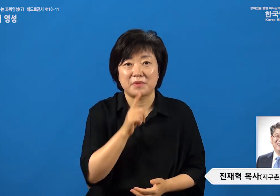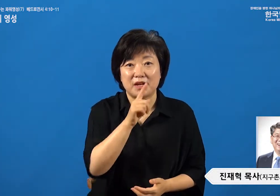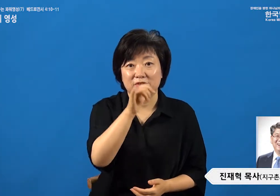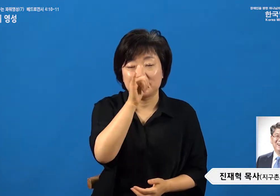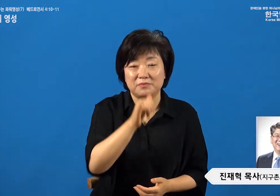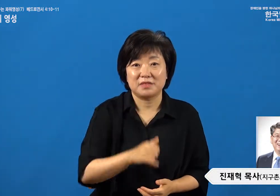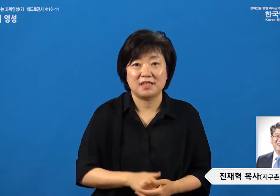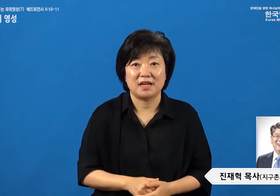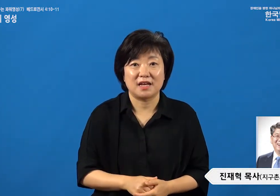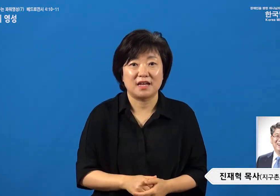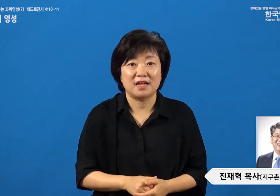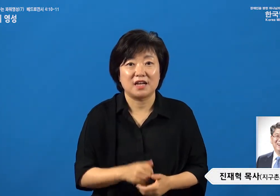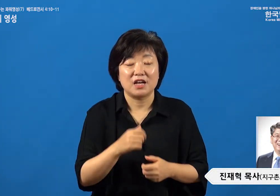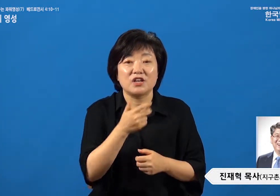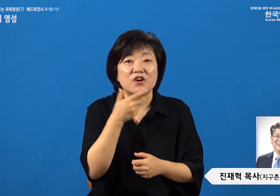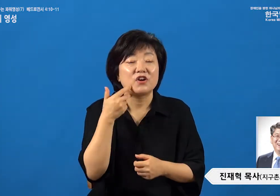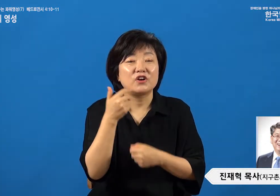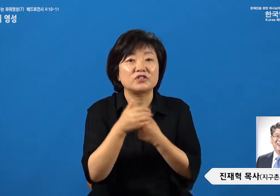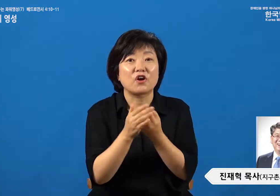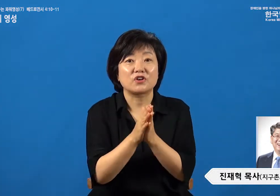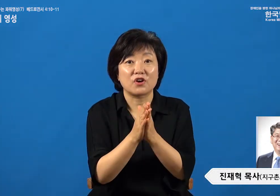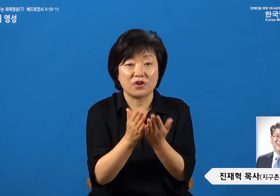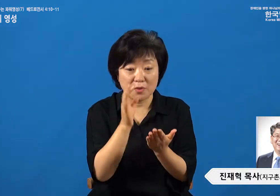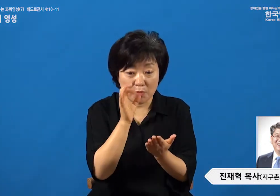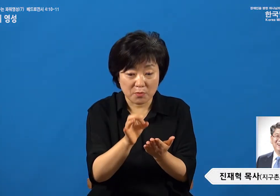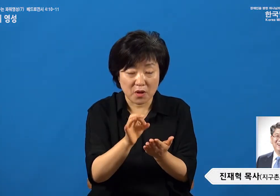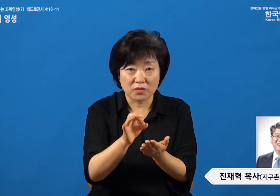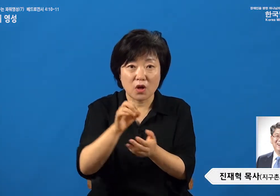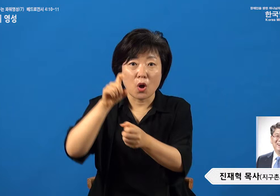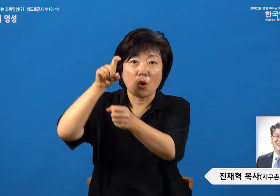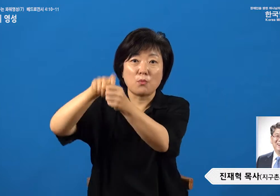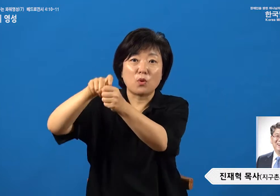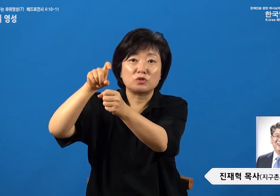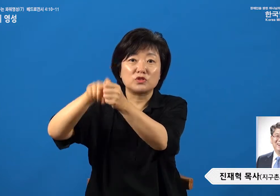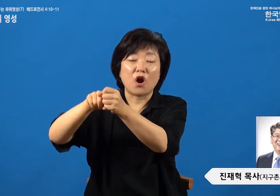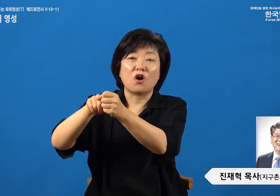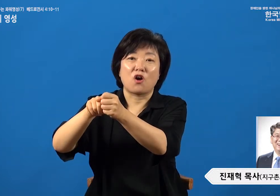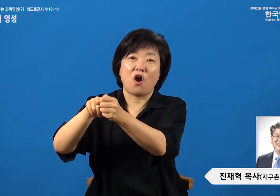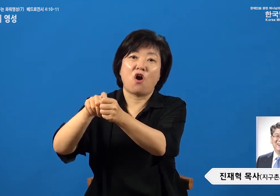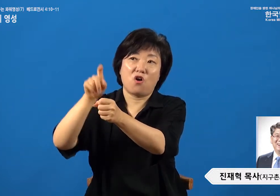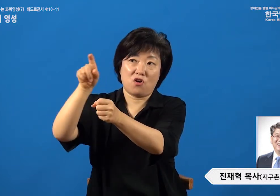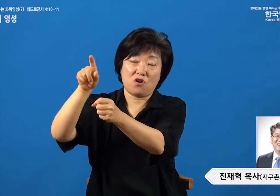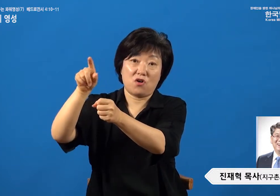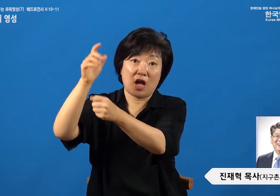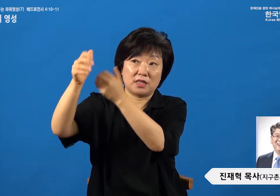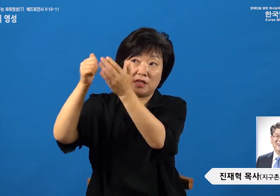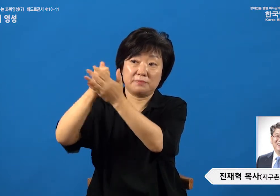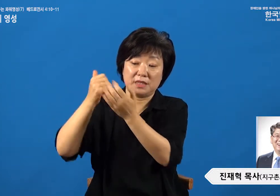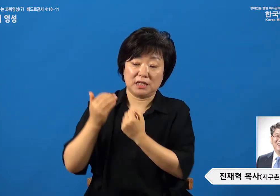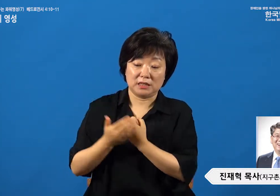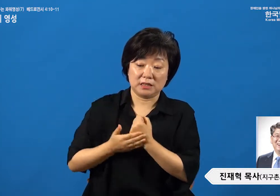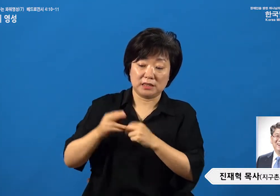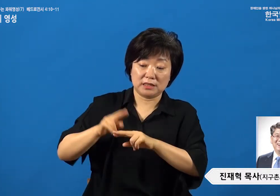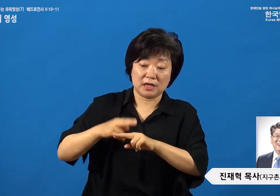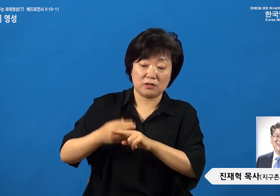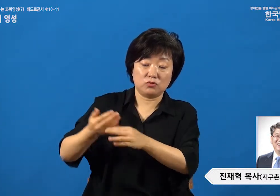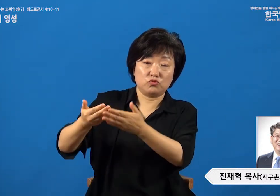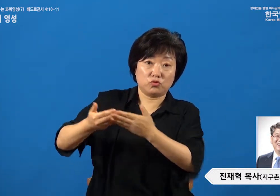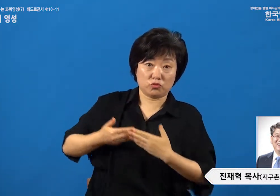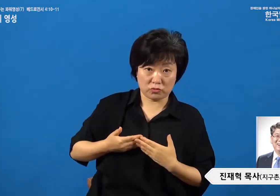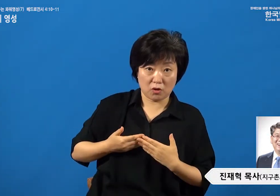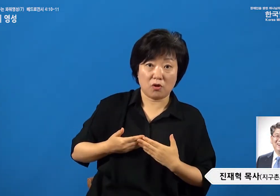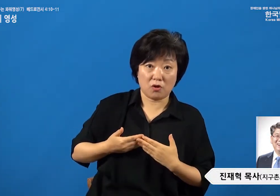봉사하라라고 말씀합니다. 그래서 영어 성경에 보니까 목적으로 사용됐습니다. 하나님께서 은사를 주셨습니다. 그리고